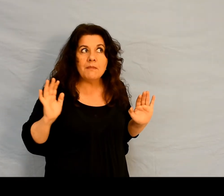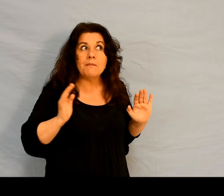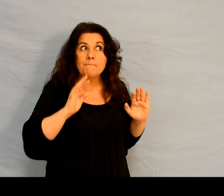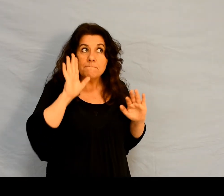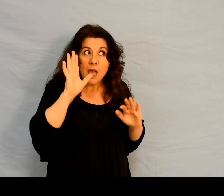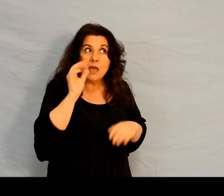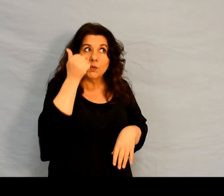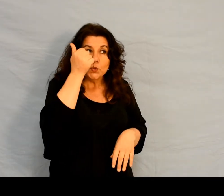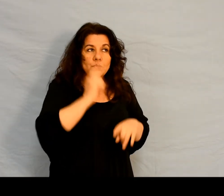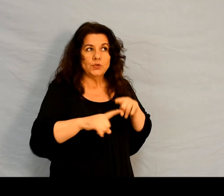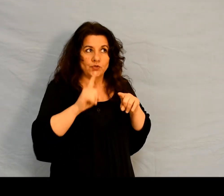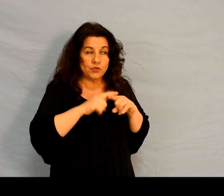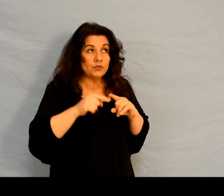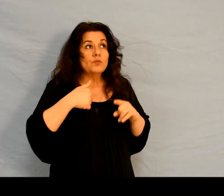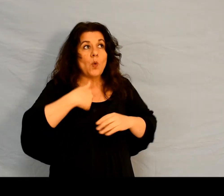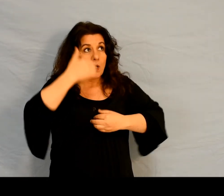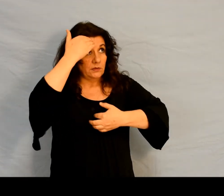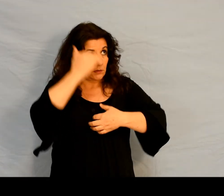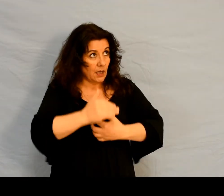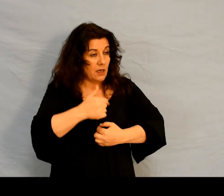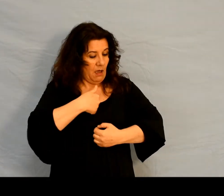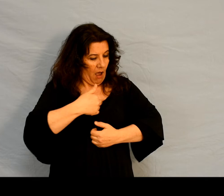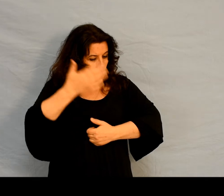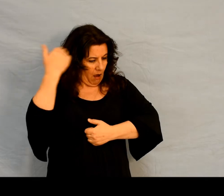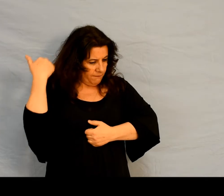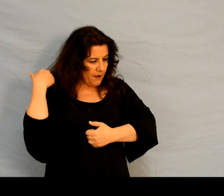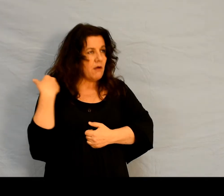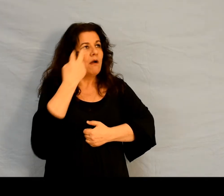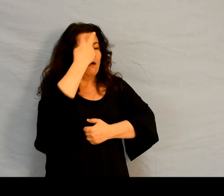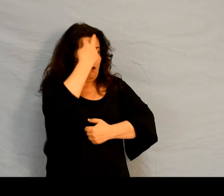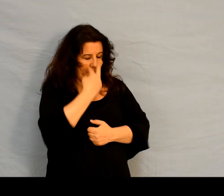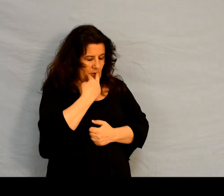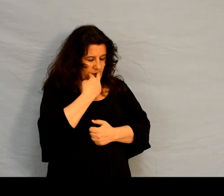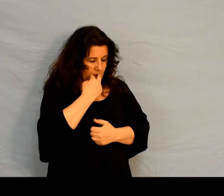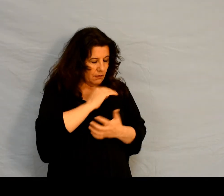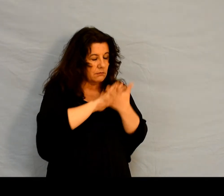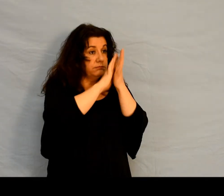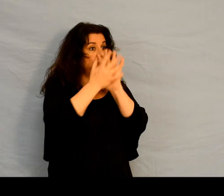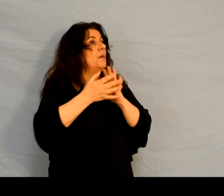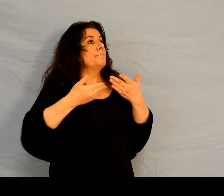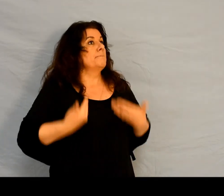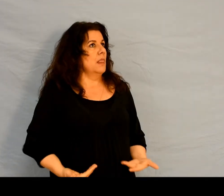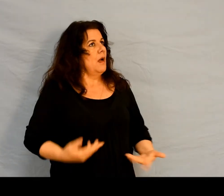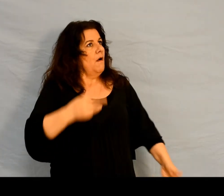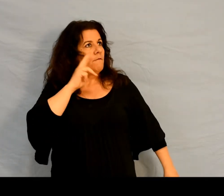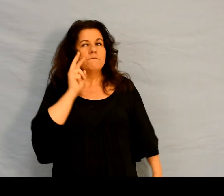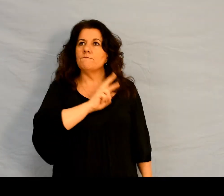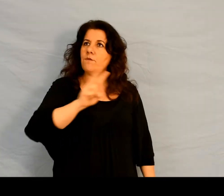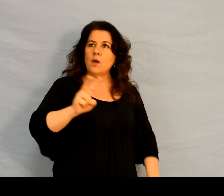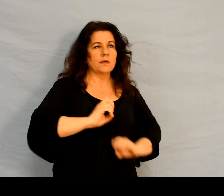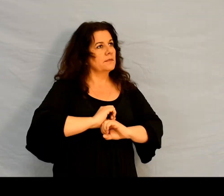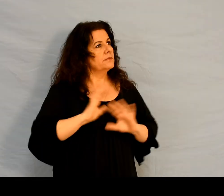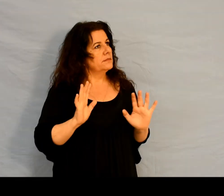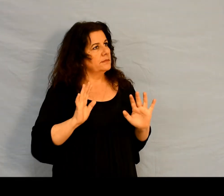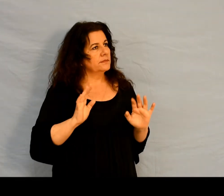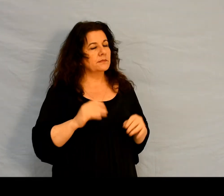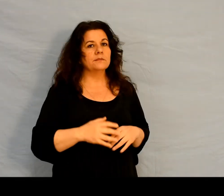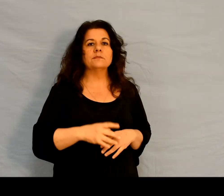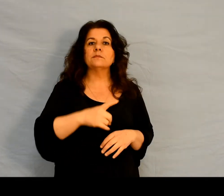que je sais, j'étais aveugle et à présent je vois. » Et ils lui dirent alors, «